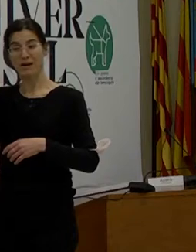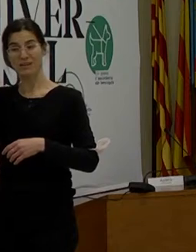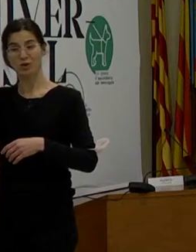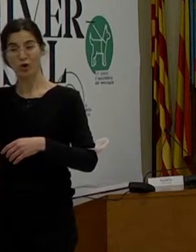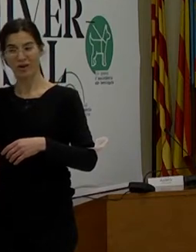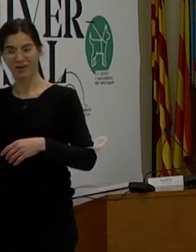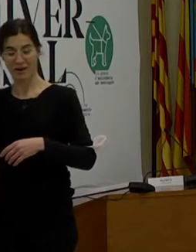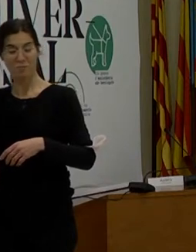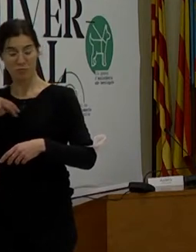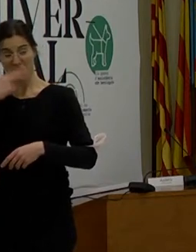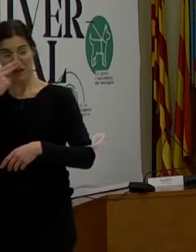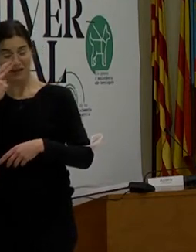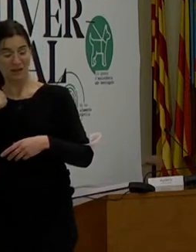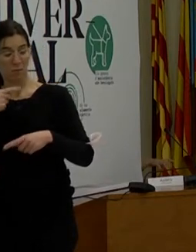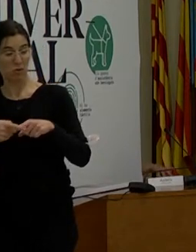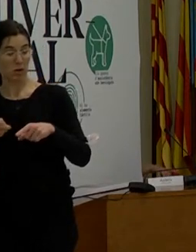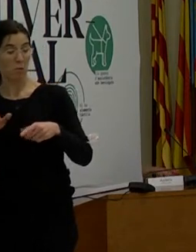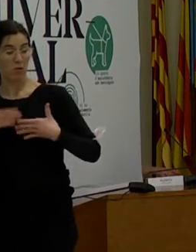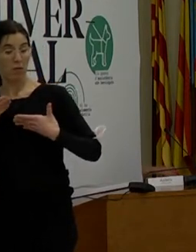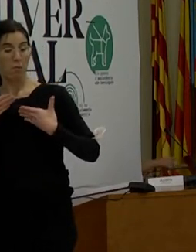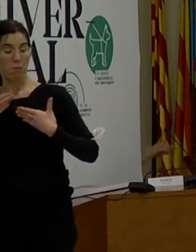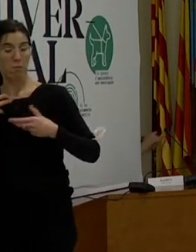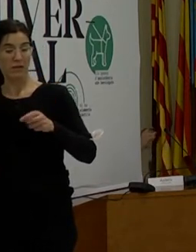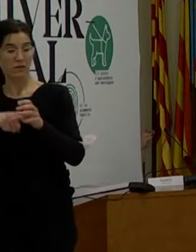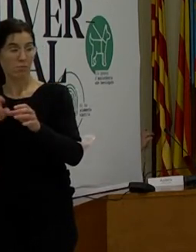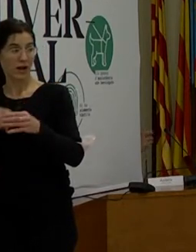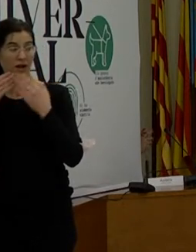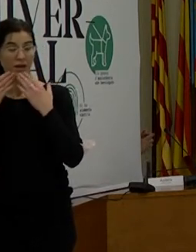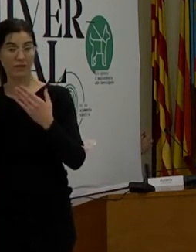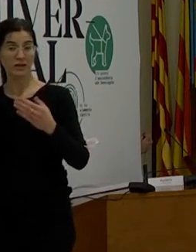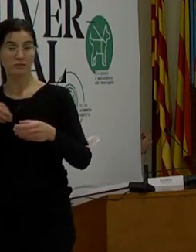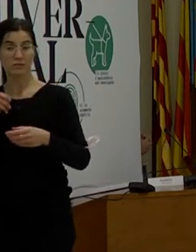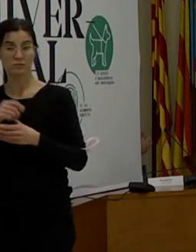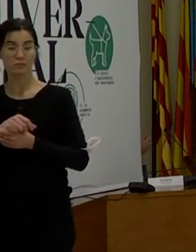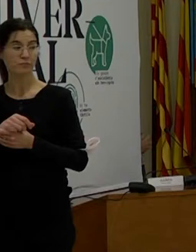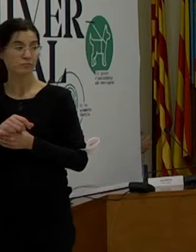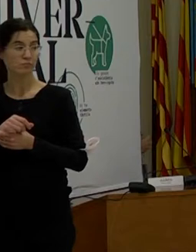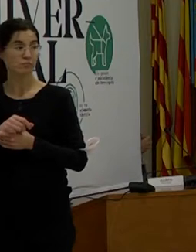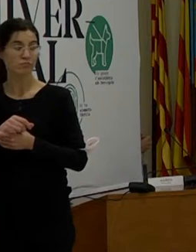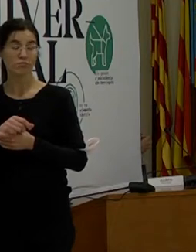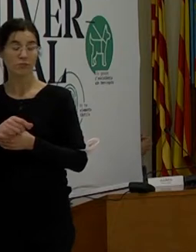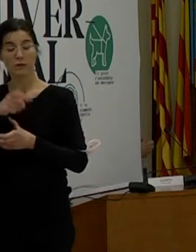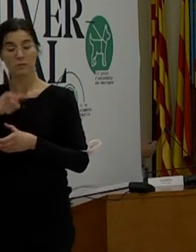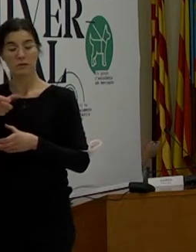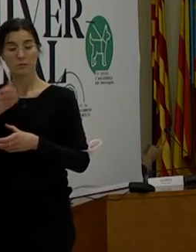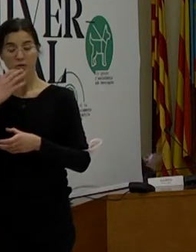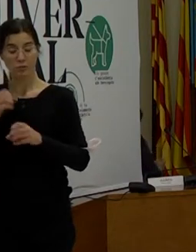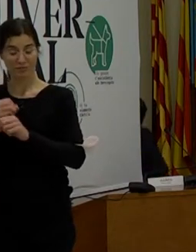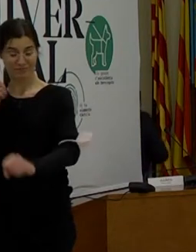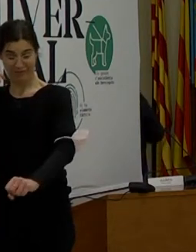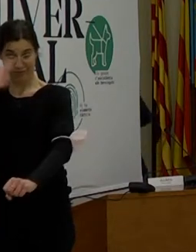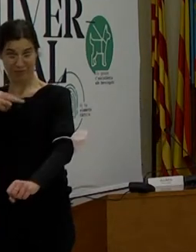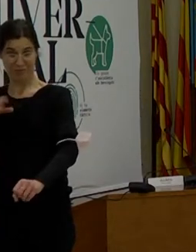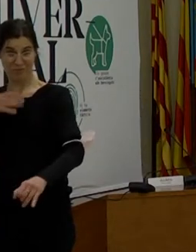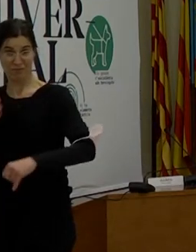bueno, doncs, va ser interessant perquè vam poder participar mitjançant pals per a persones amb problemes de visibilitat, no?